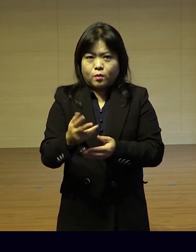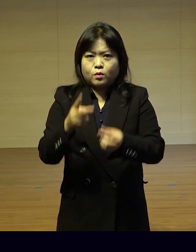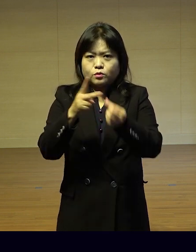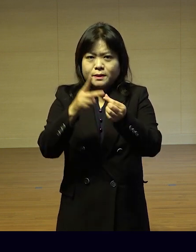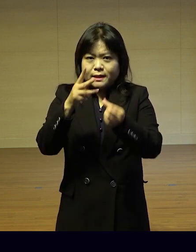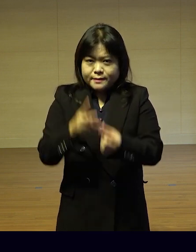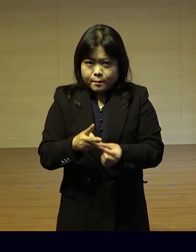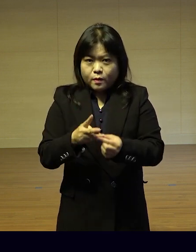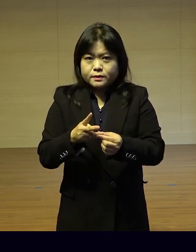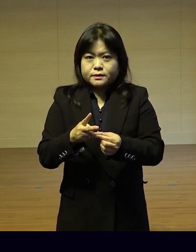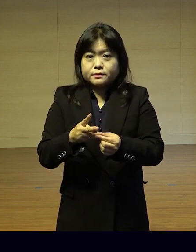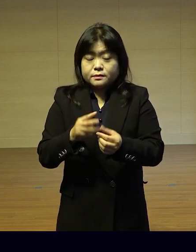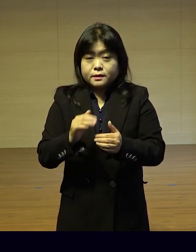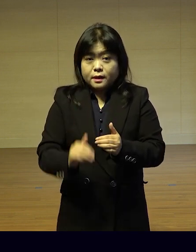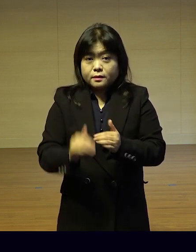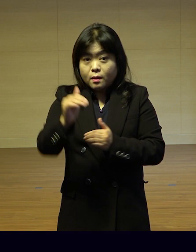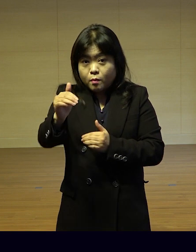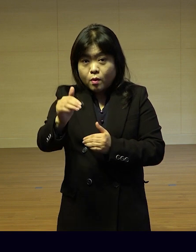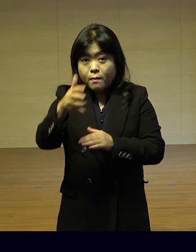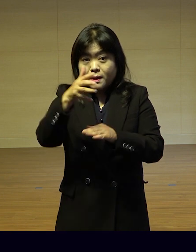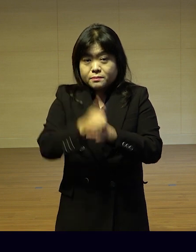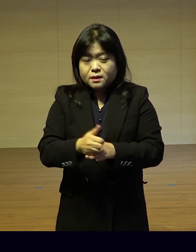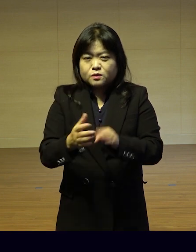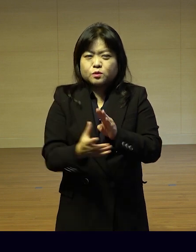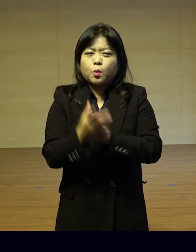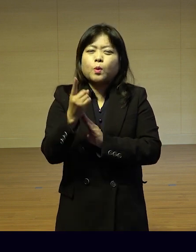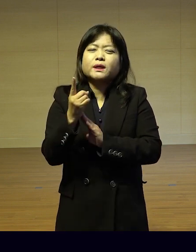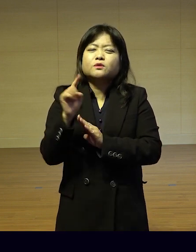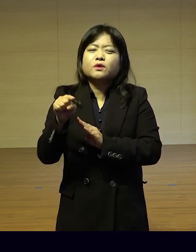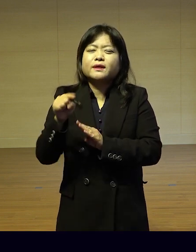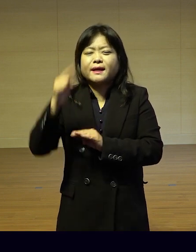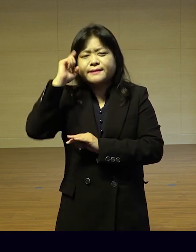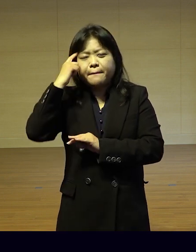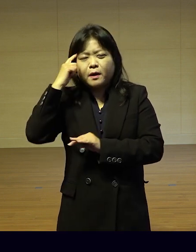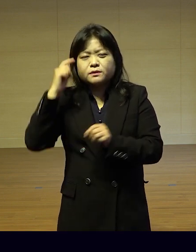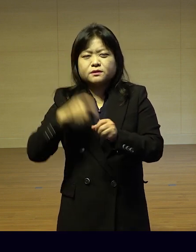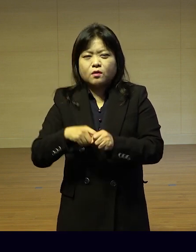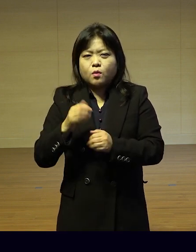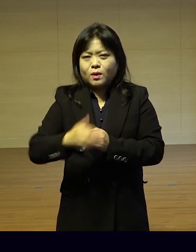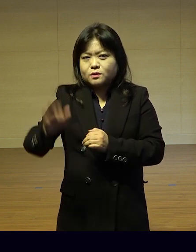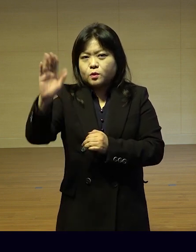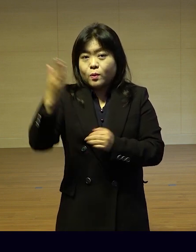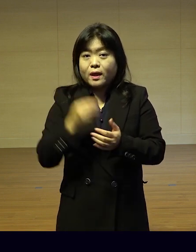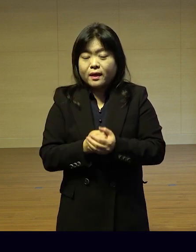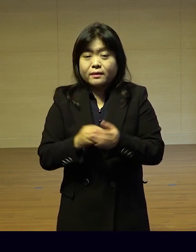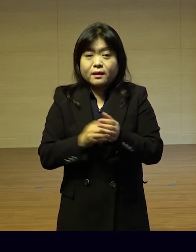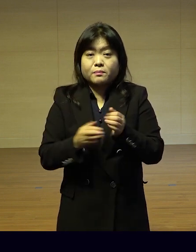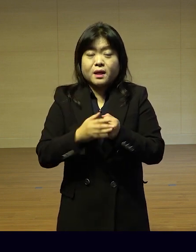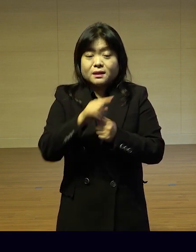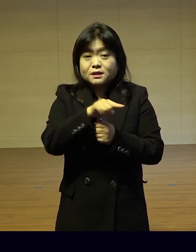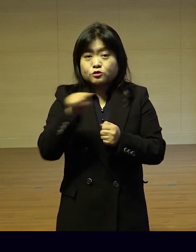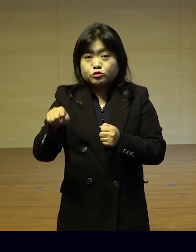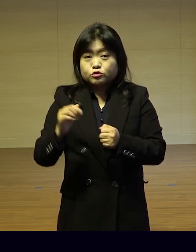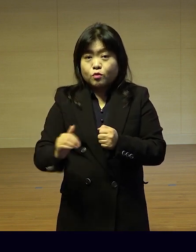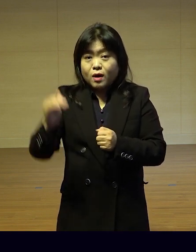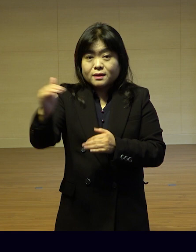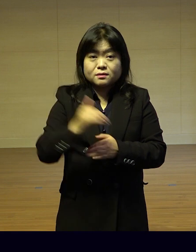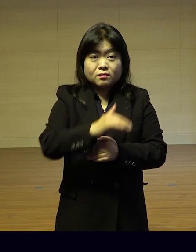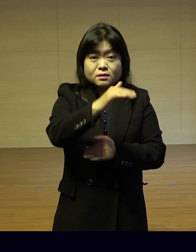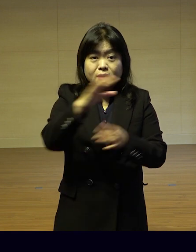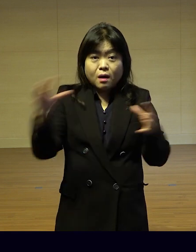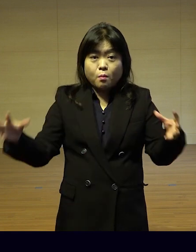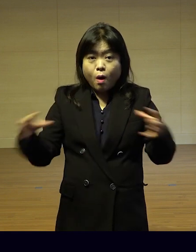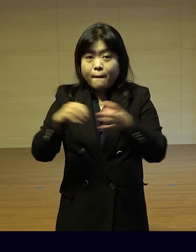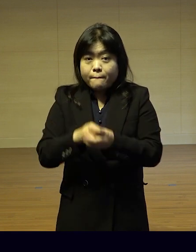번째에서 세 번째로 마지막으로 통일에 이르는 것이 바로 사변적 과정인데, 이 두 과정 전체를 포함한